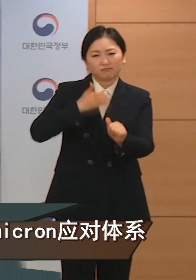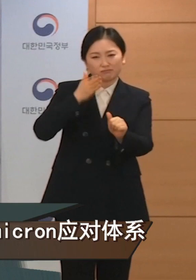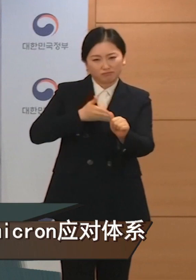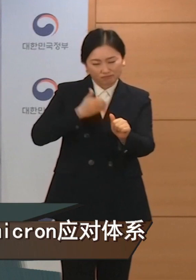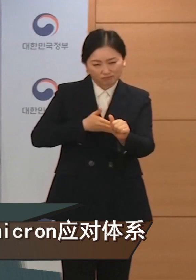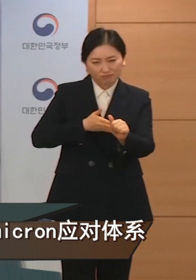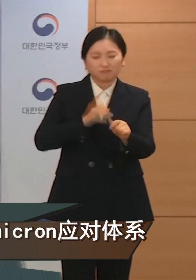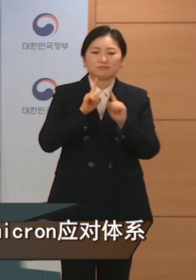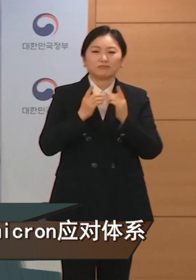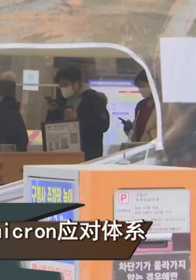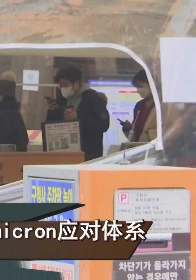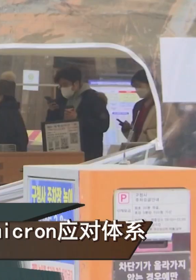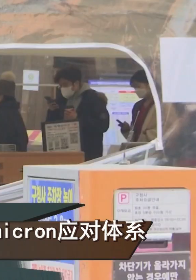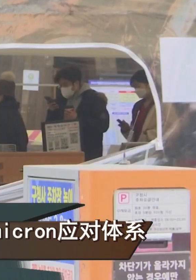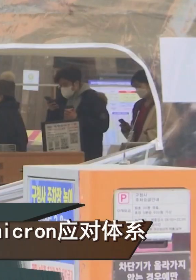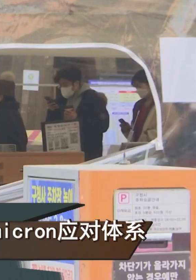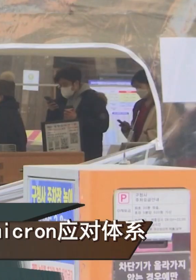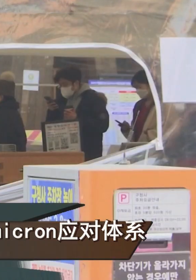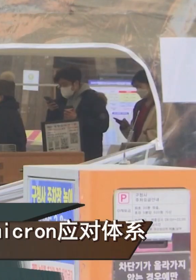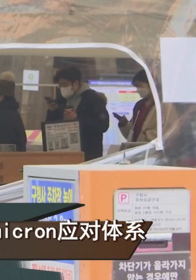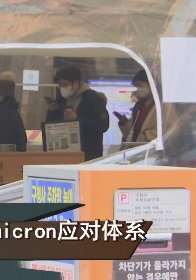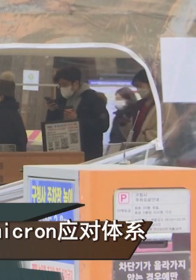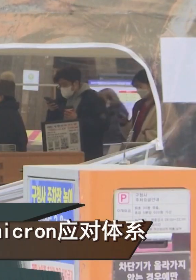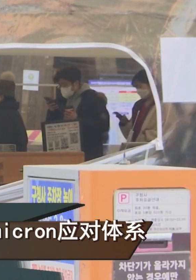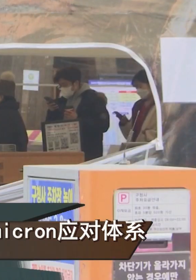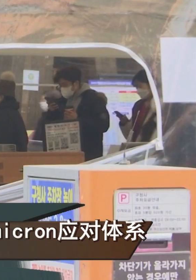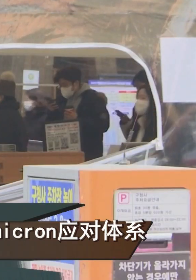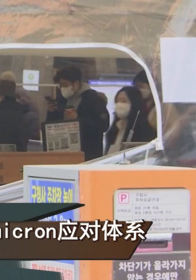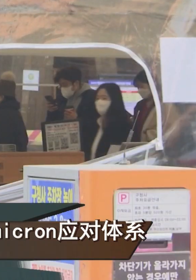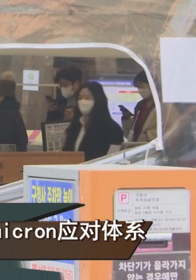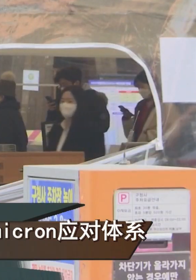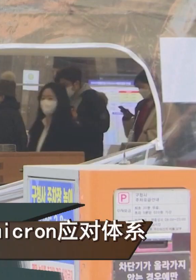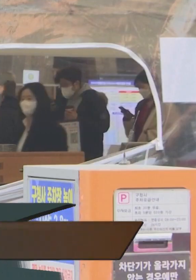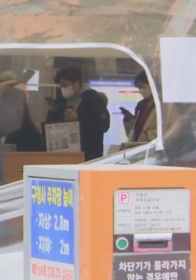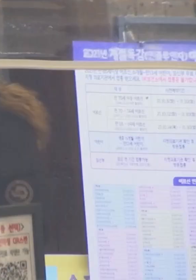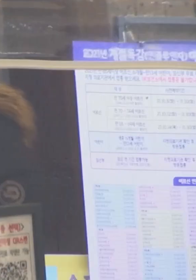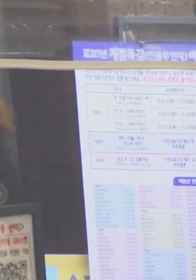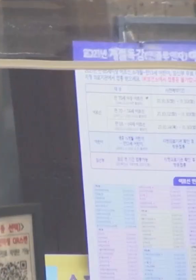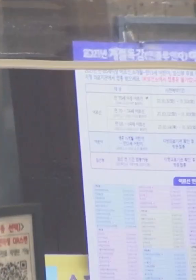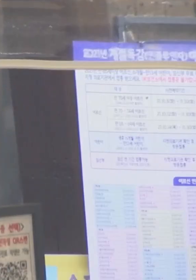测试剂检查，如果出现阳性反应才接受 PCR 检测。